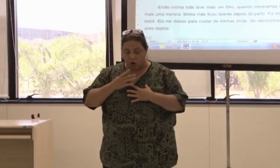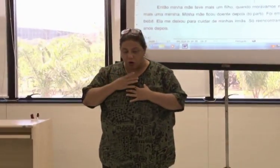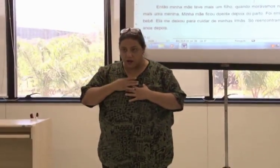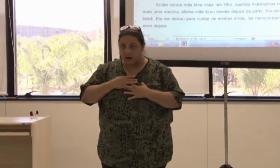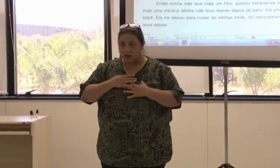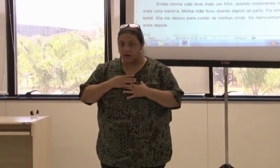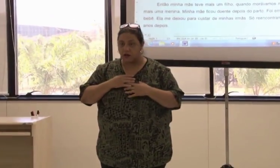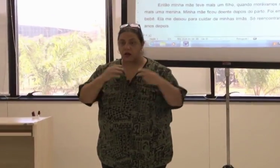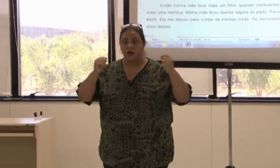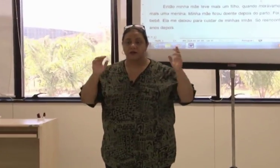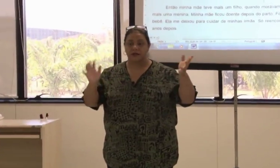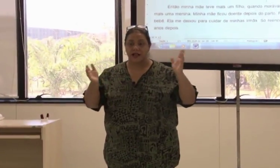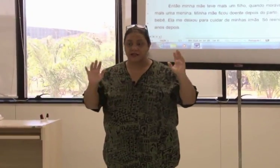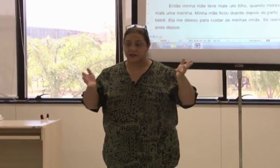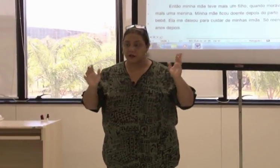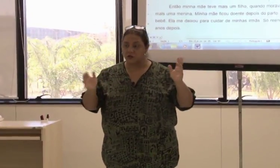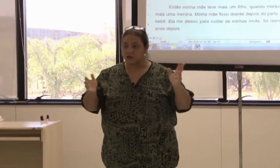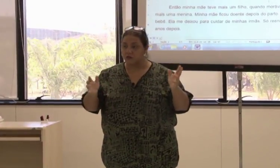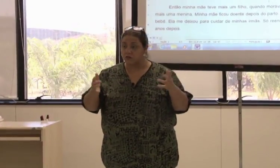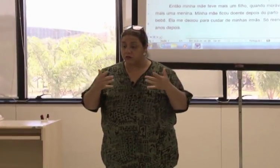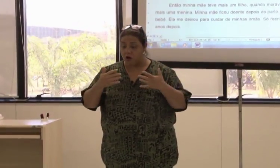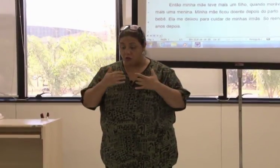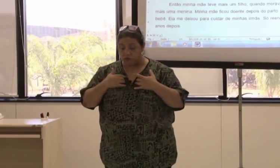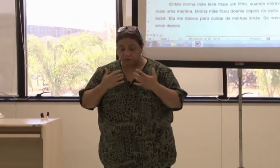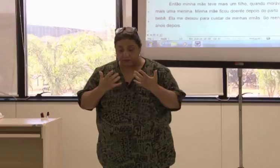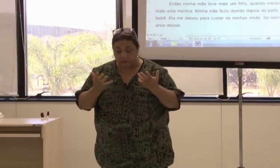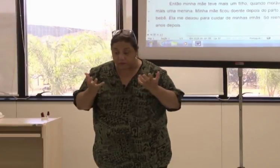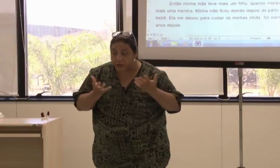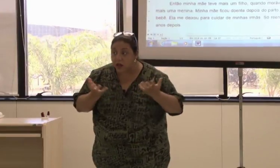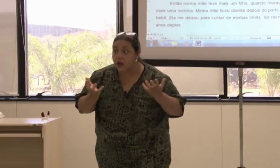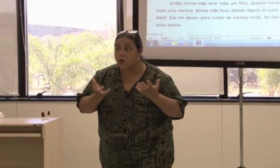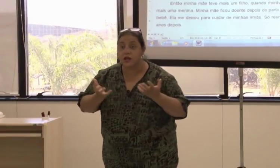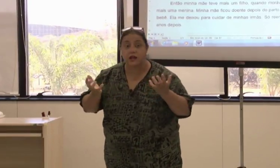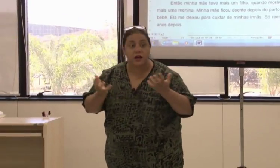coloca sinalizando, então, eu queria